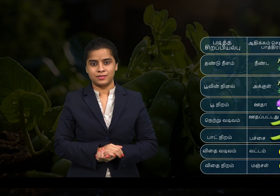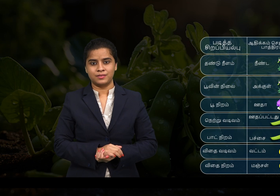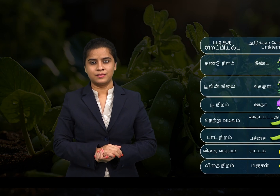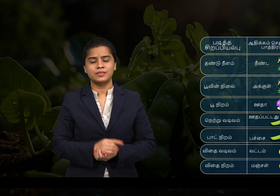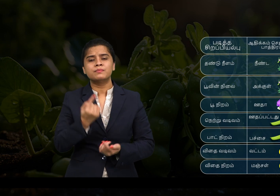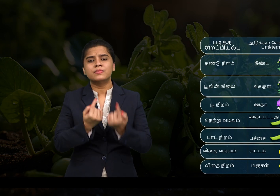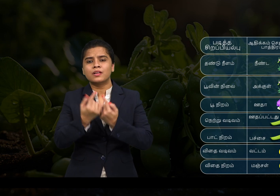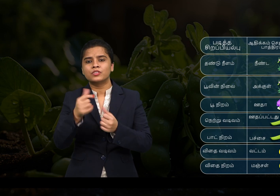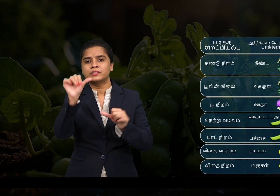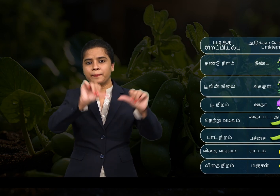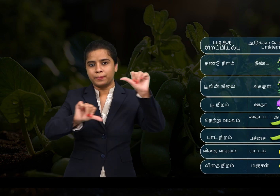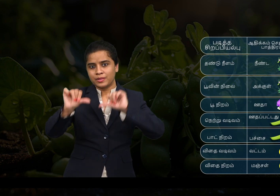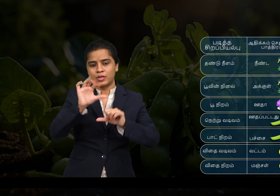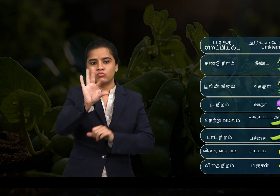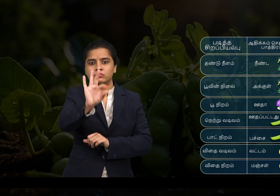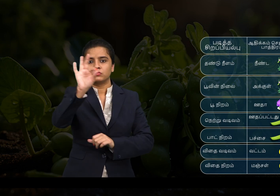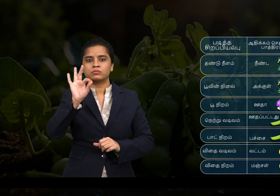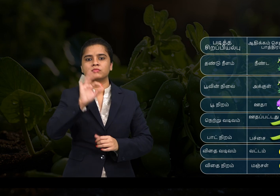திறந்த நிலத்திலோ அல்லது